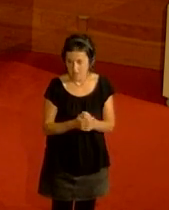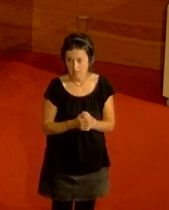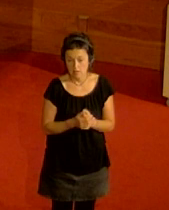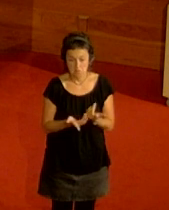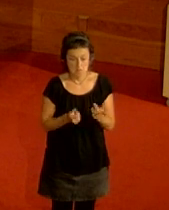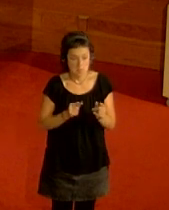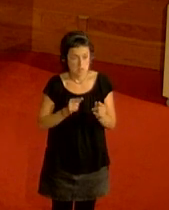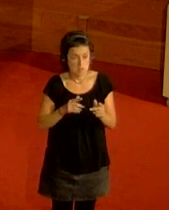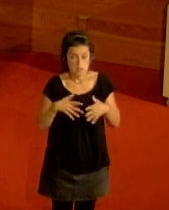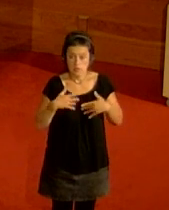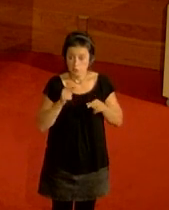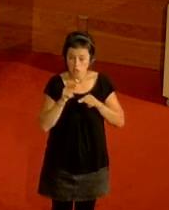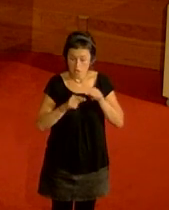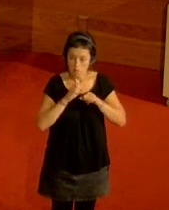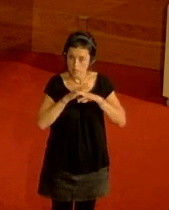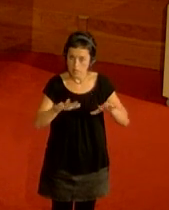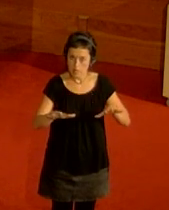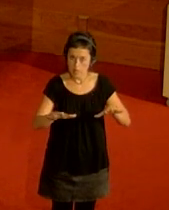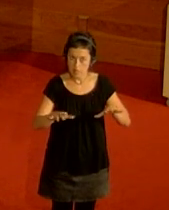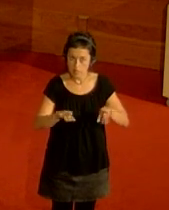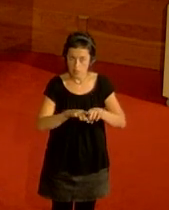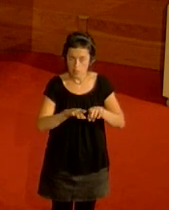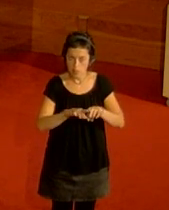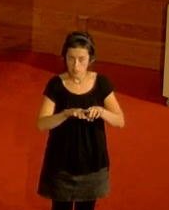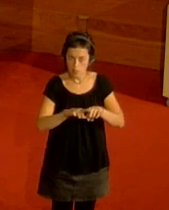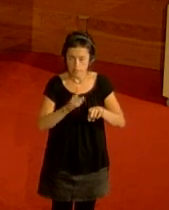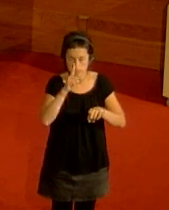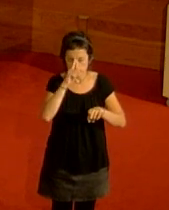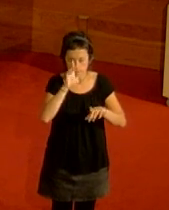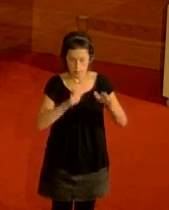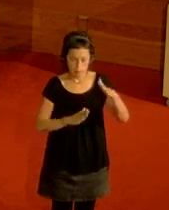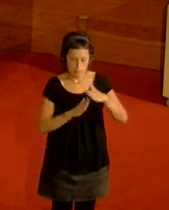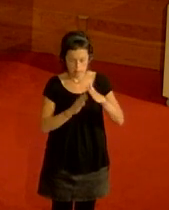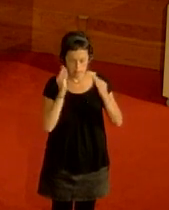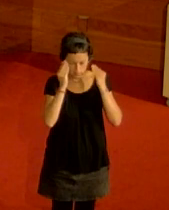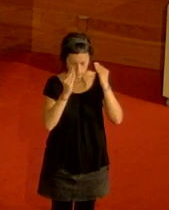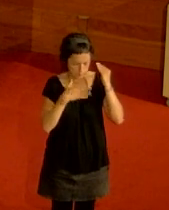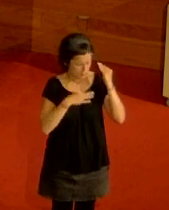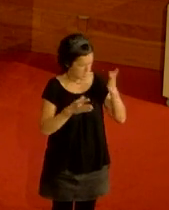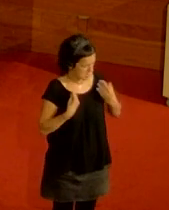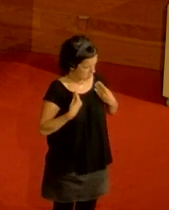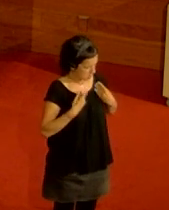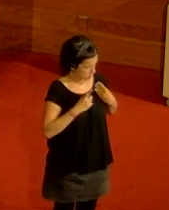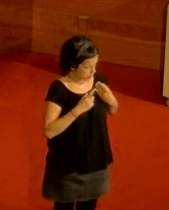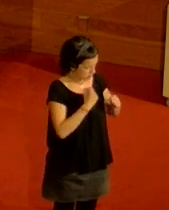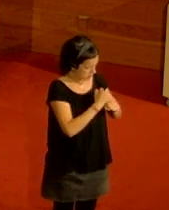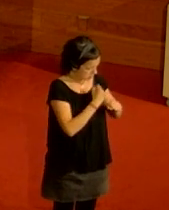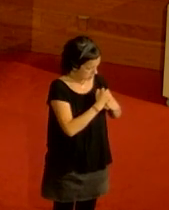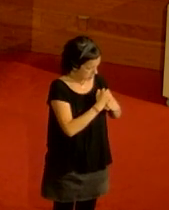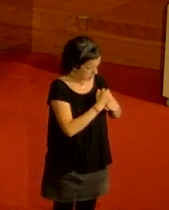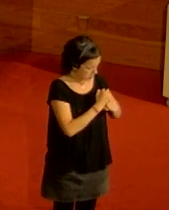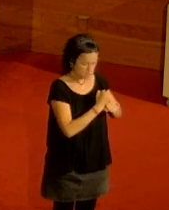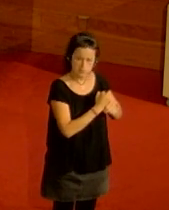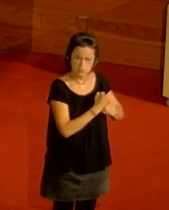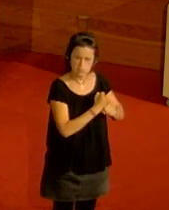como momento de reflexión El que me paro a pensar puede ser que la vida sea solo trabajo no estamos cambiando las